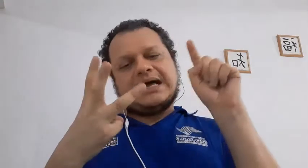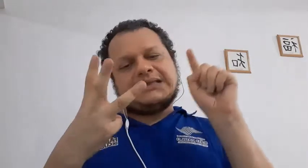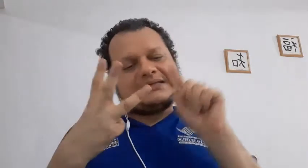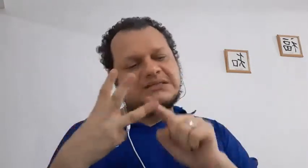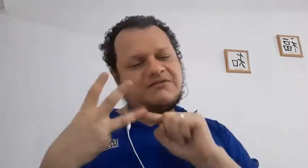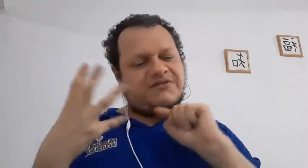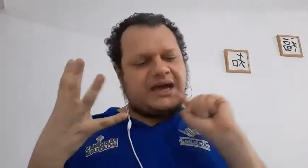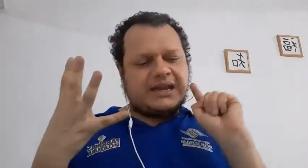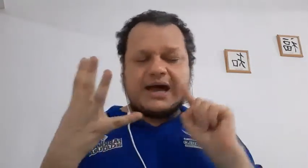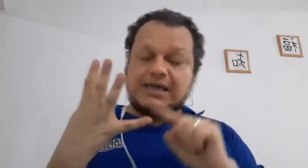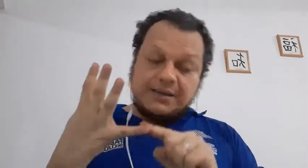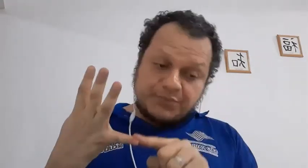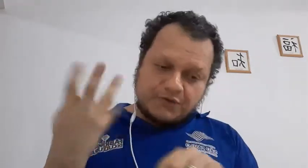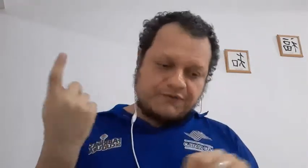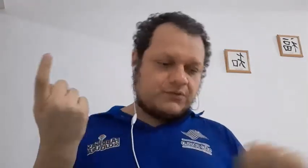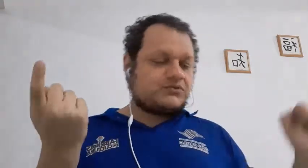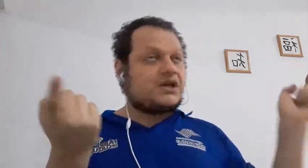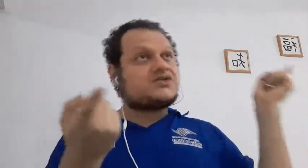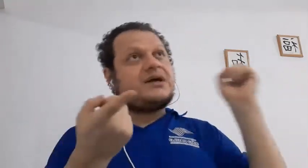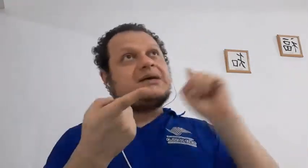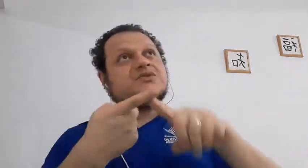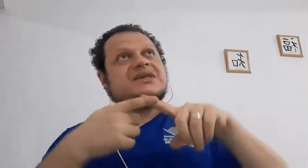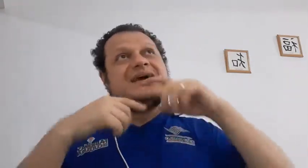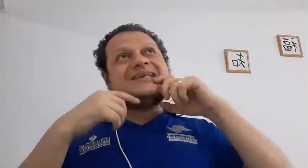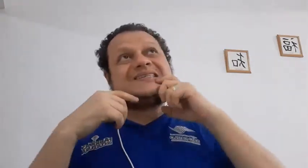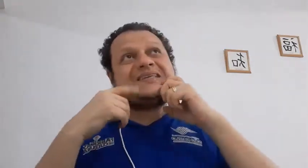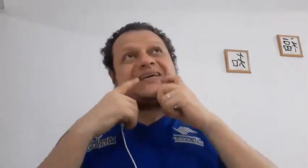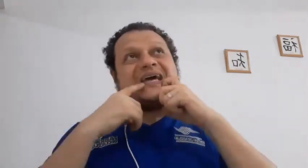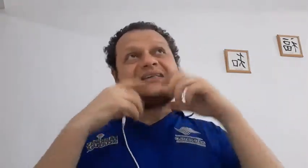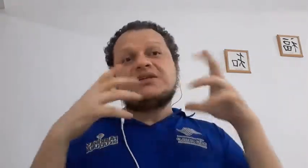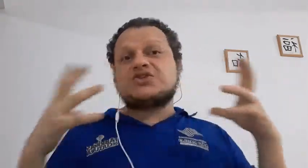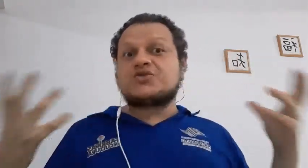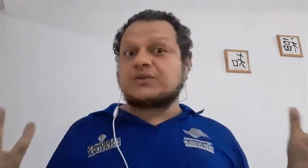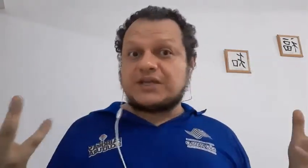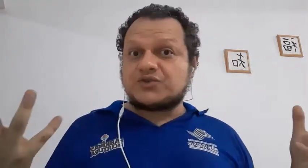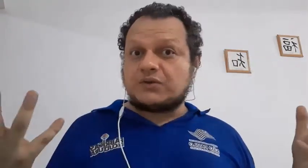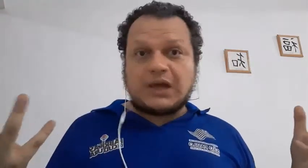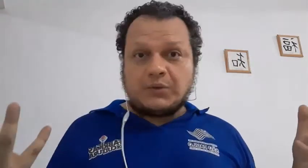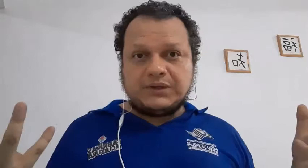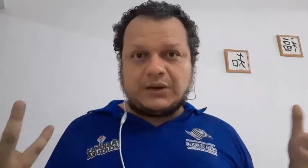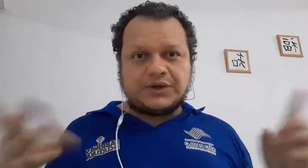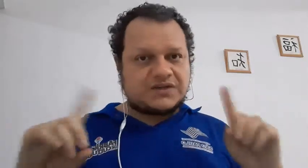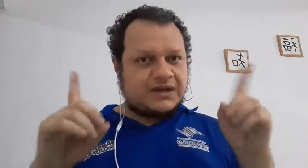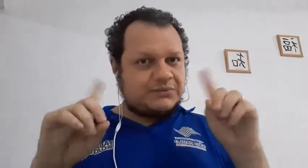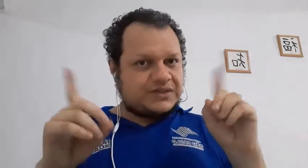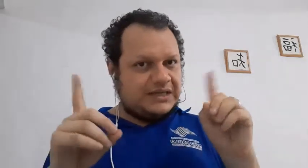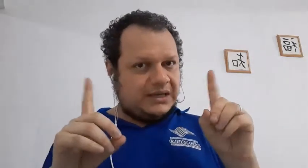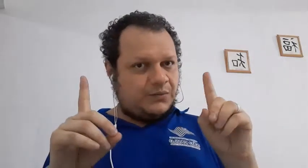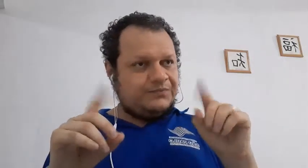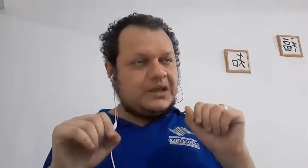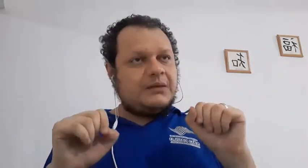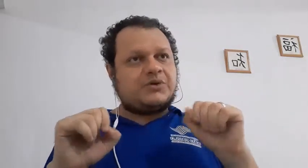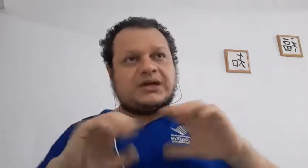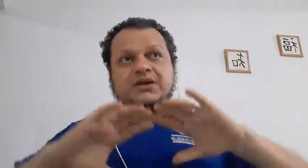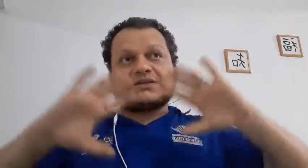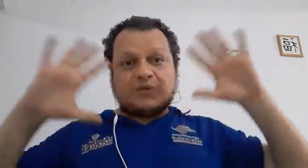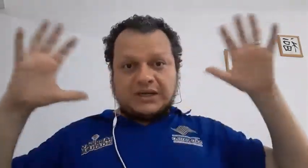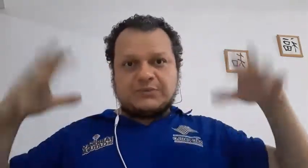moderada, severa e profunda. Nós falamos se existe surdez total ou não, e nós falamos que não. porque nós moramos